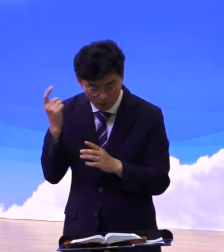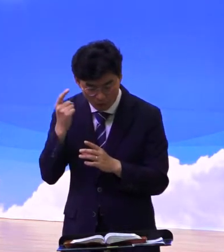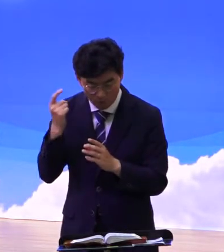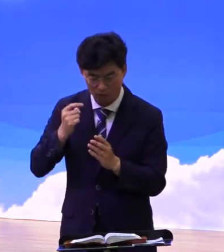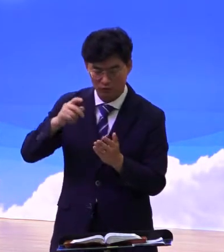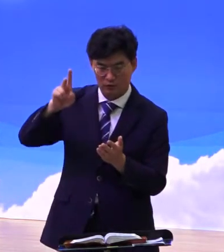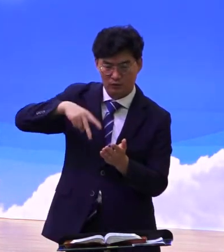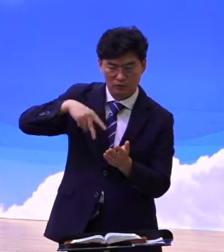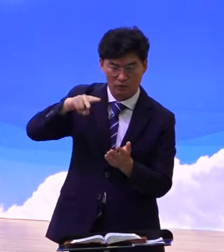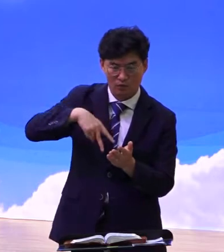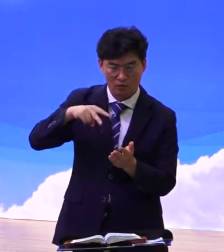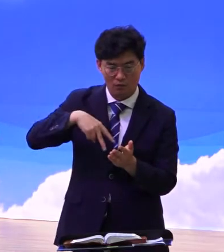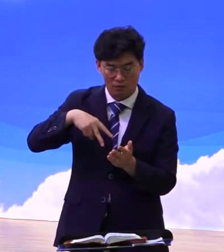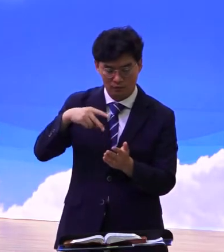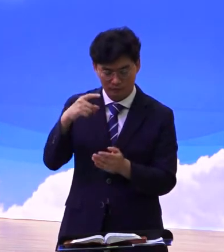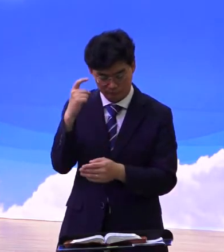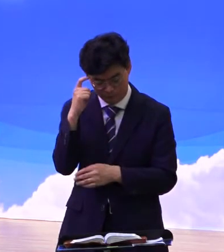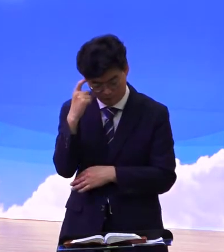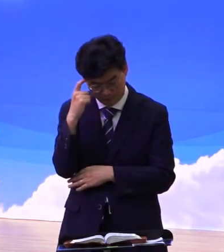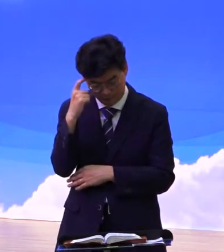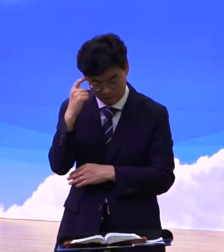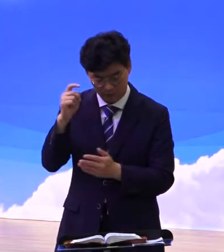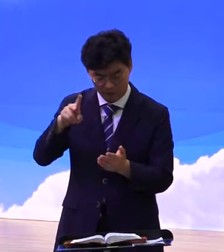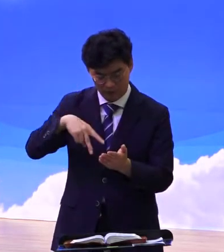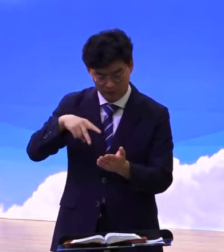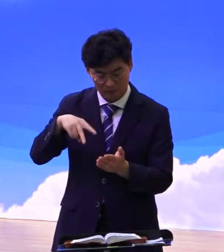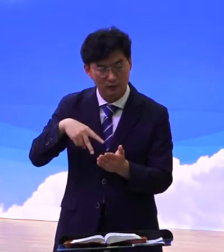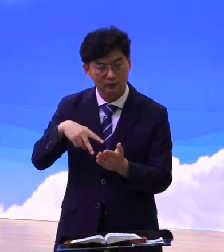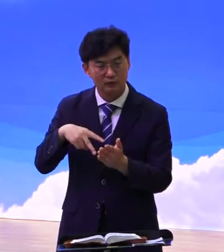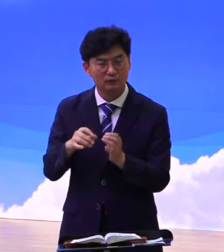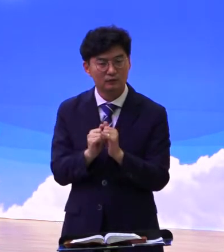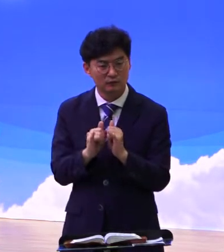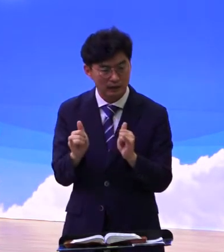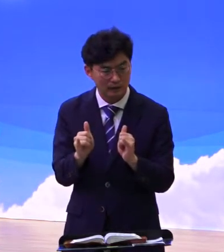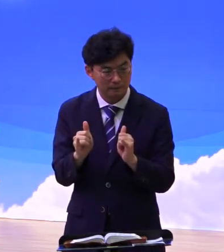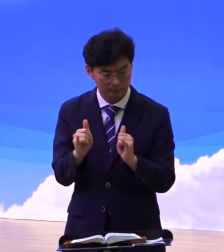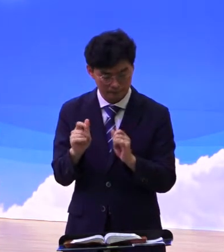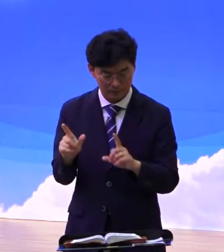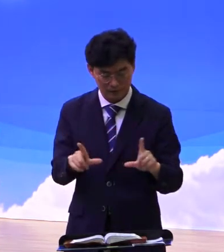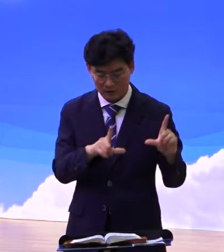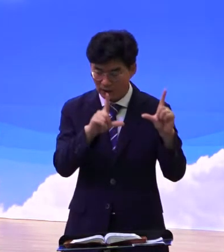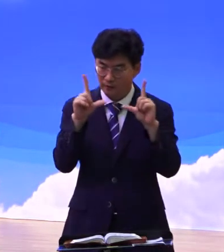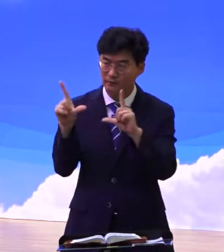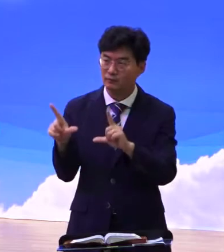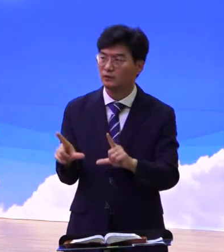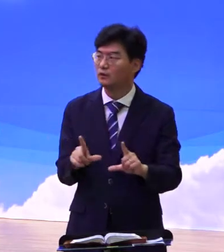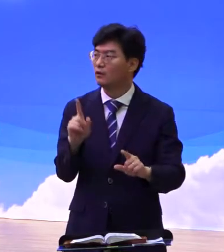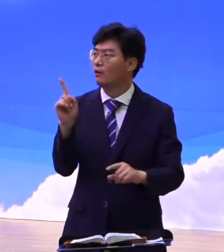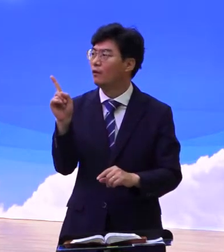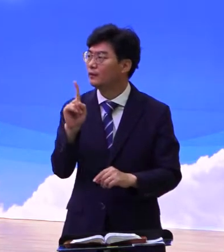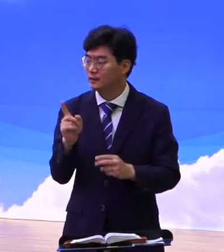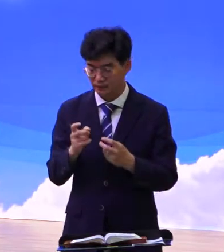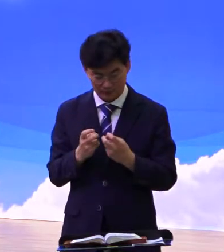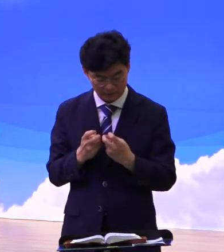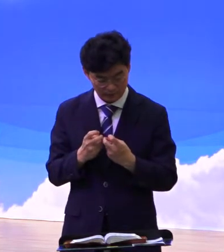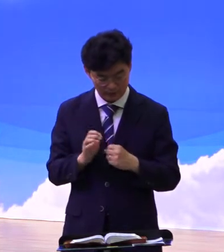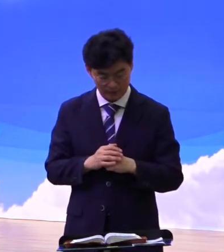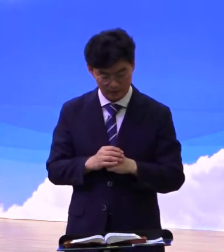읽고 묵상하며 상고했던 이 신앙인들의 삶은 어땠을까? 그리고 이분들이 중심이